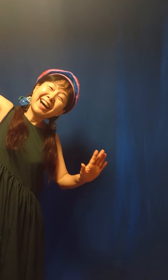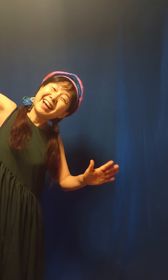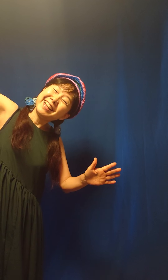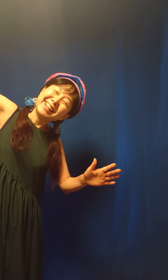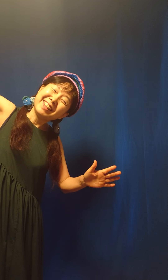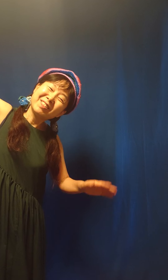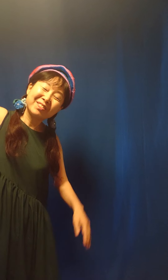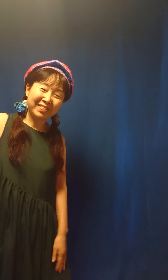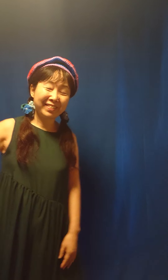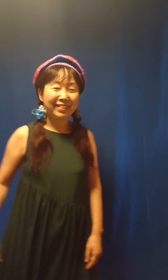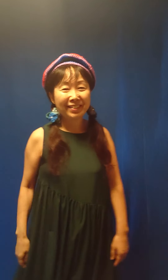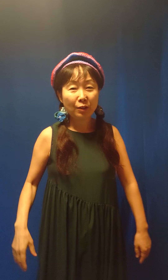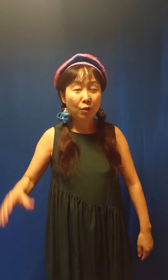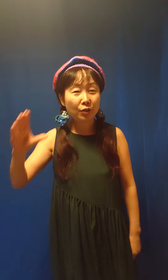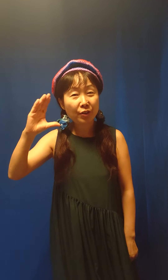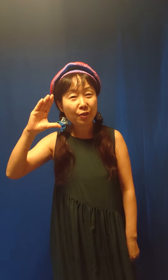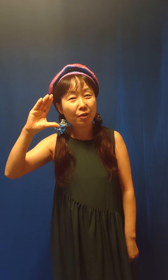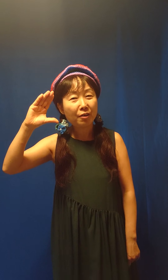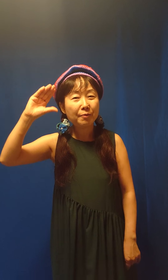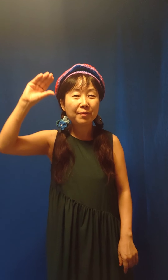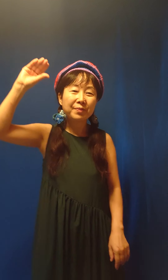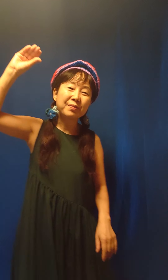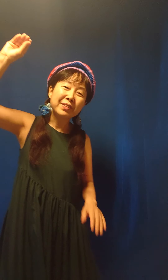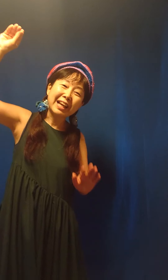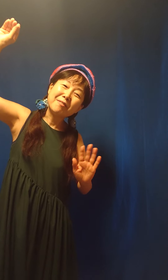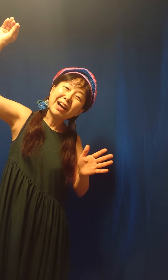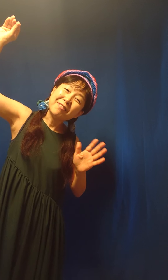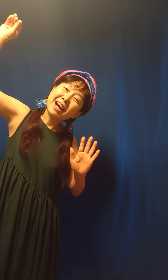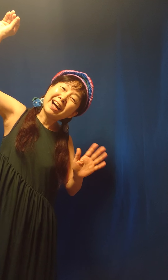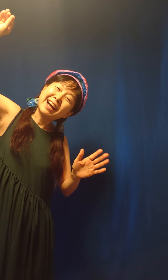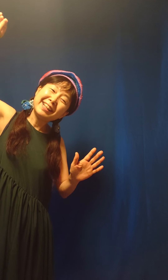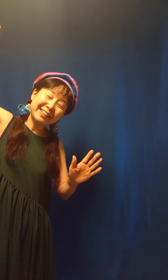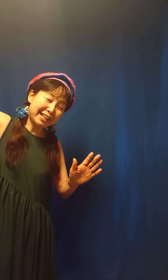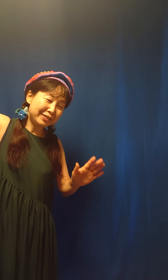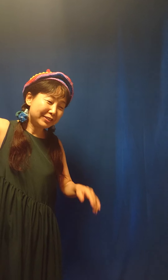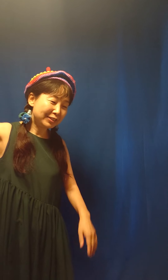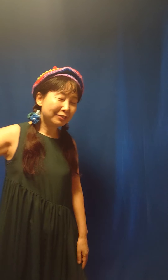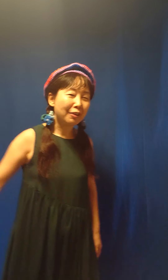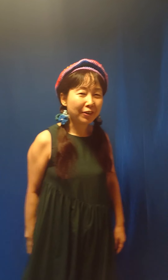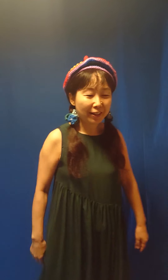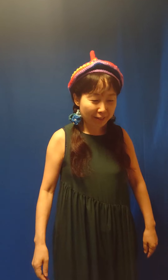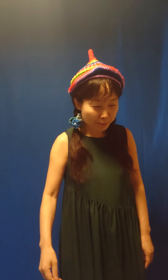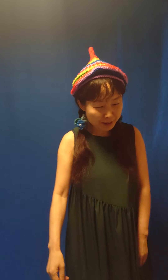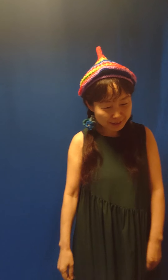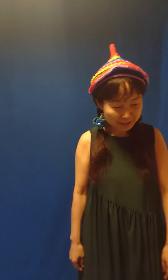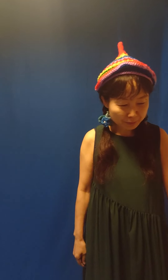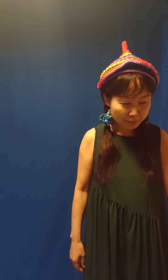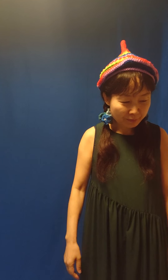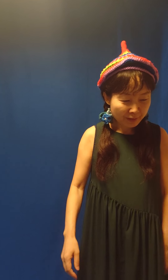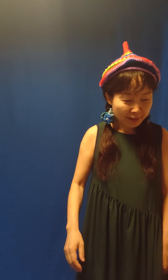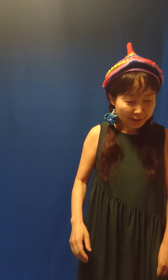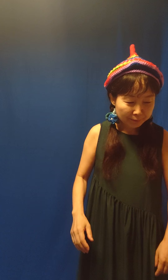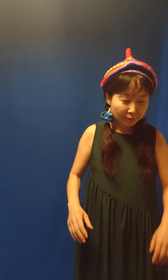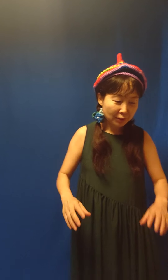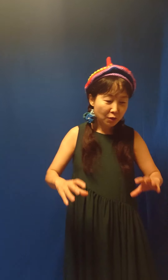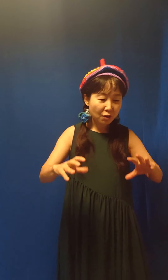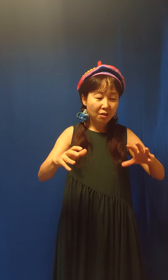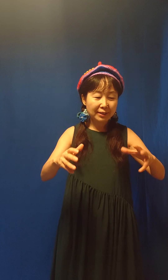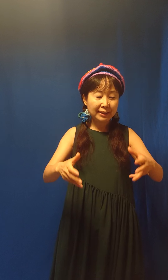イ、この世バイバイっていう手話をやってます。この星に